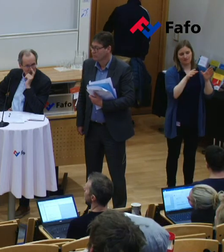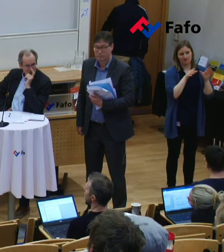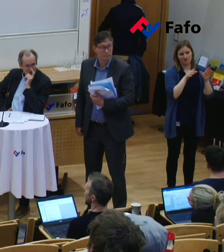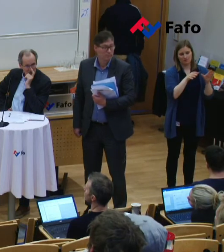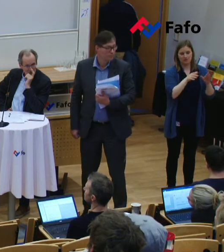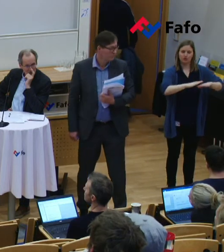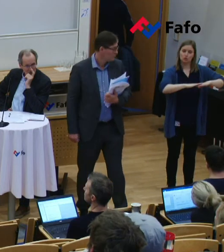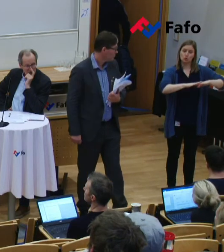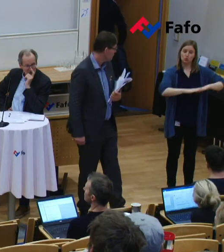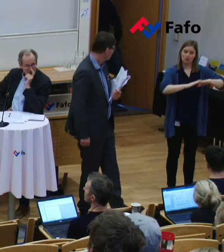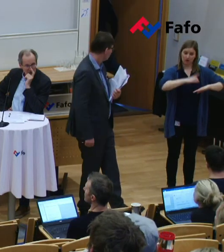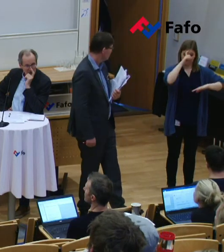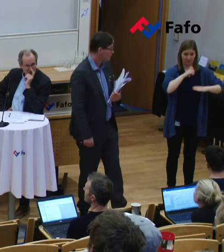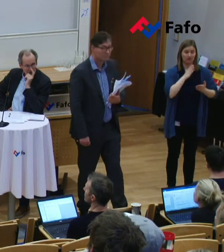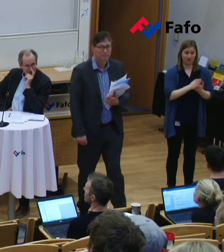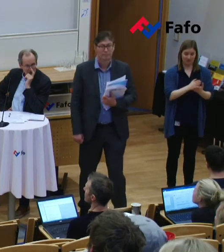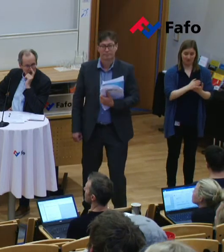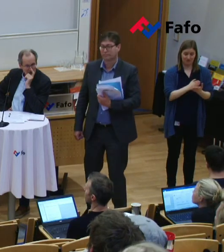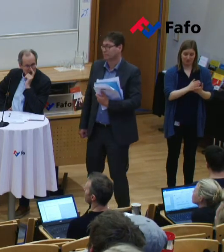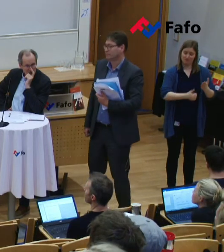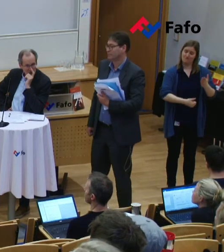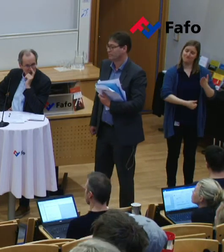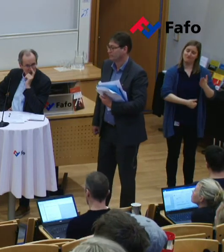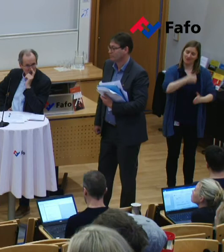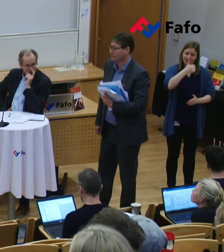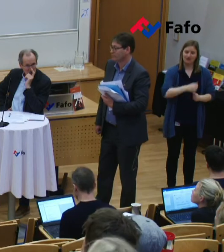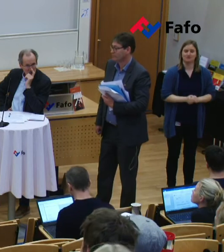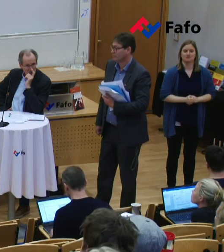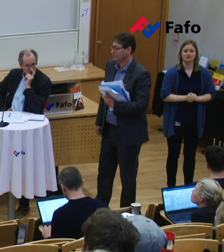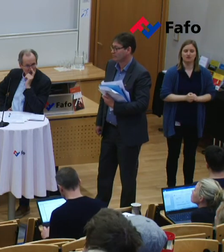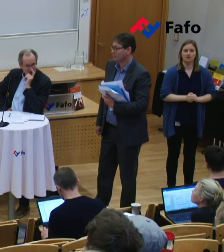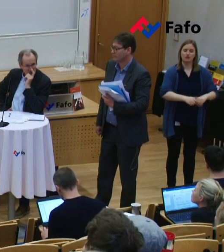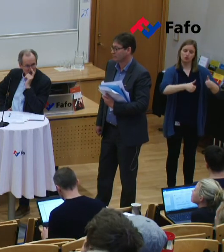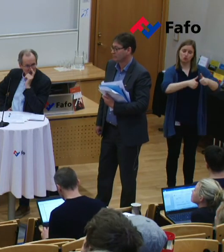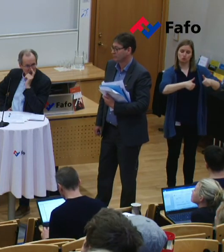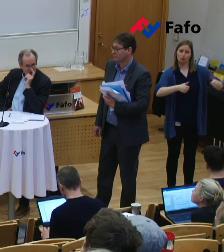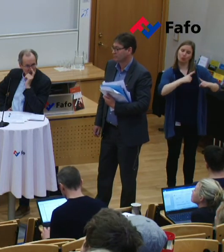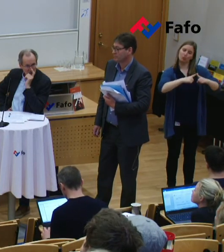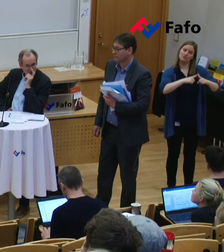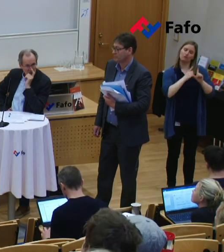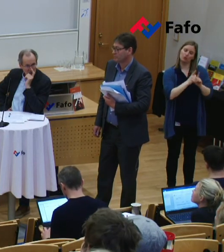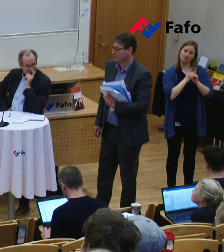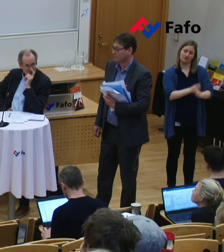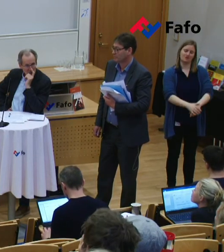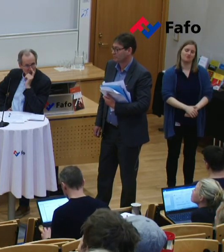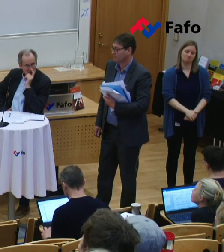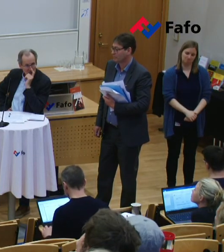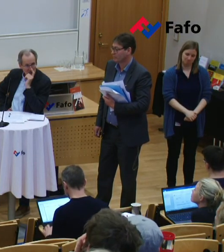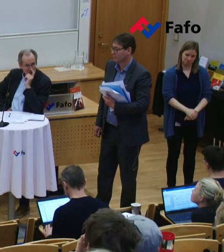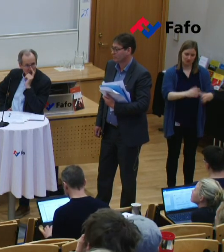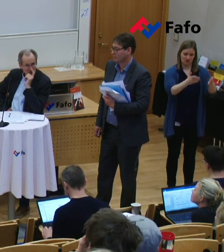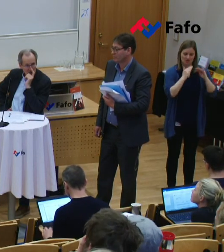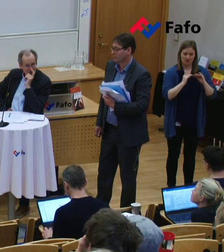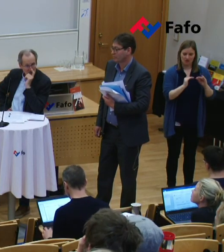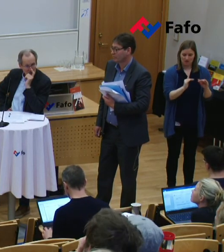Og det er en grunnleggende menneskerettighet, og det vanvittig viktig. Og det får store positive konsekvenser. Så det vel